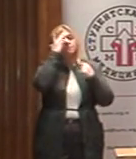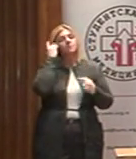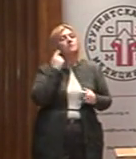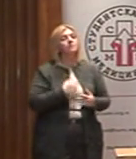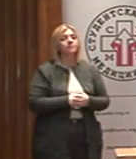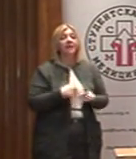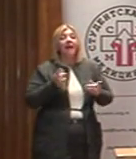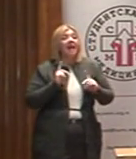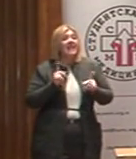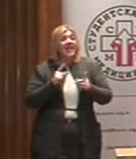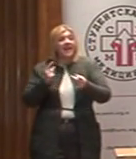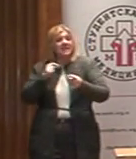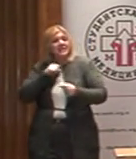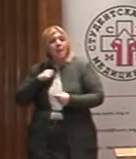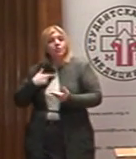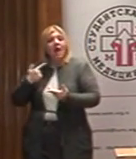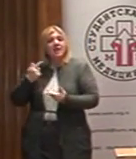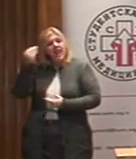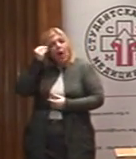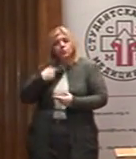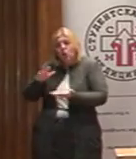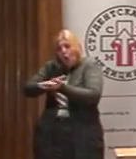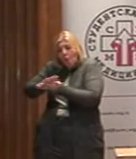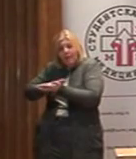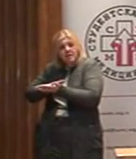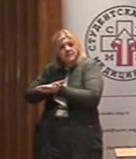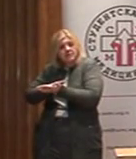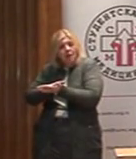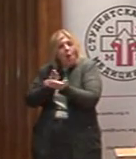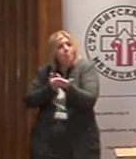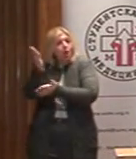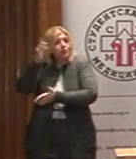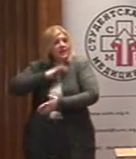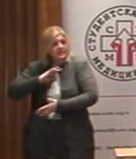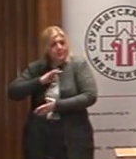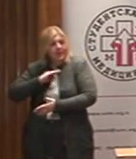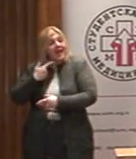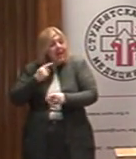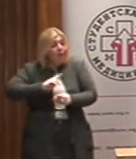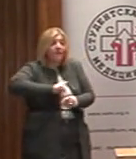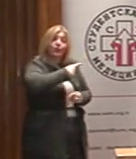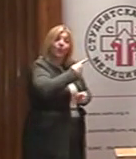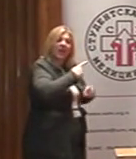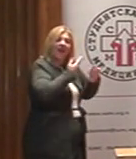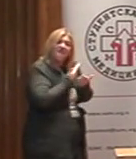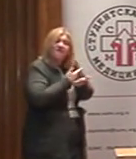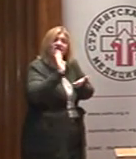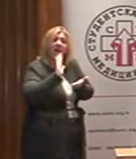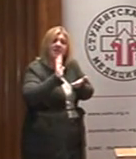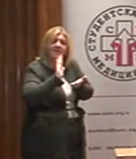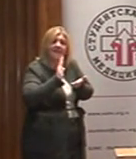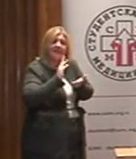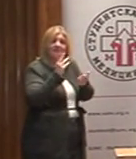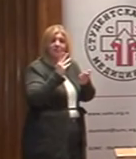li će naučiti neku oblast ili položiti neki ispit. Pa ove van nastavne aktivnosti i aktivnosti kojima se naši